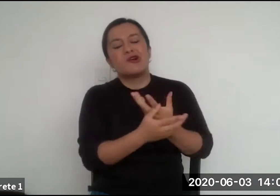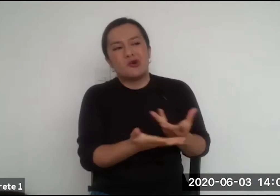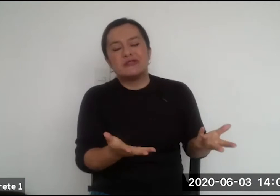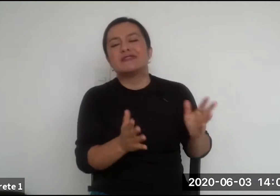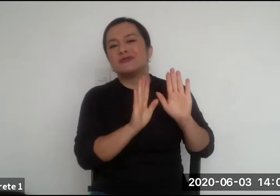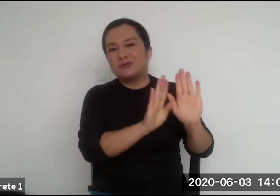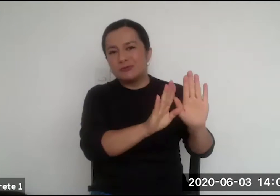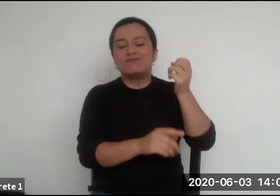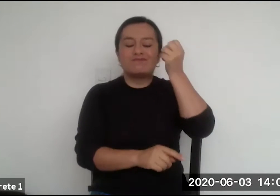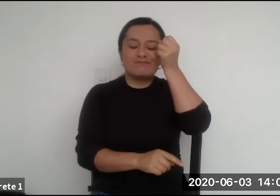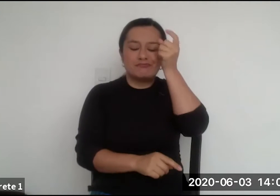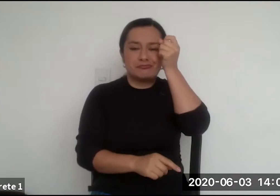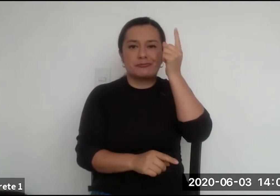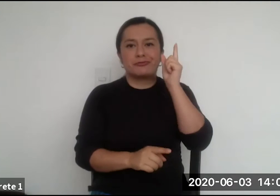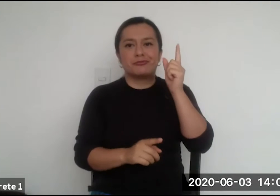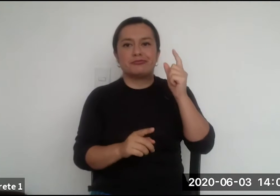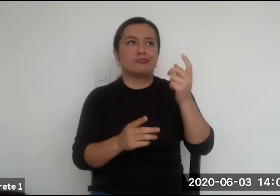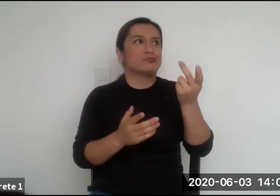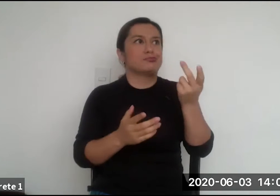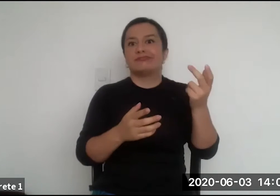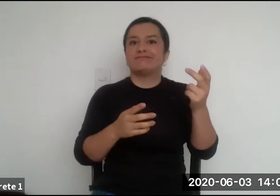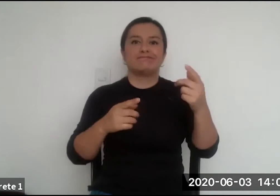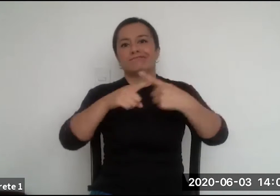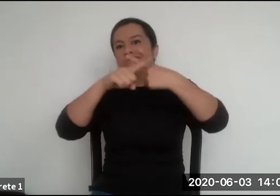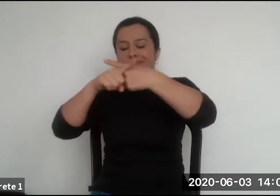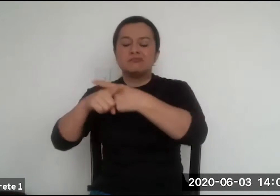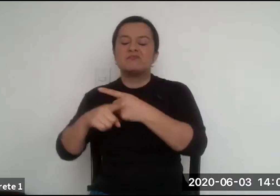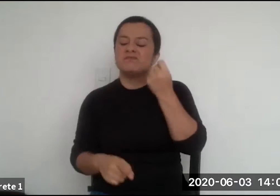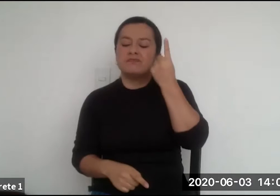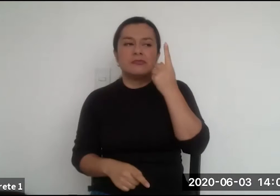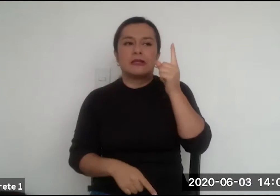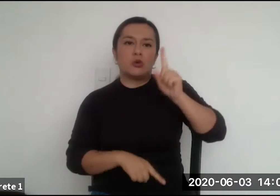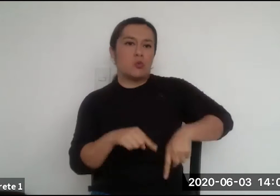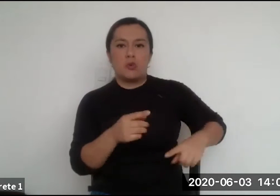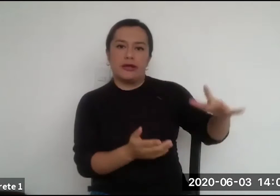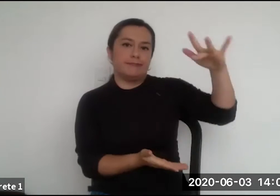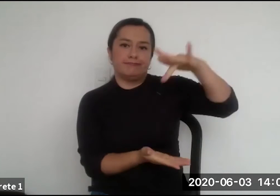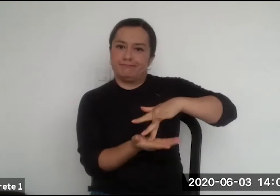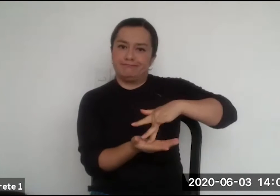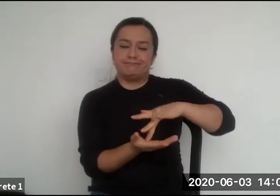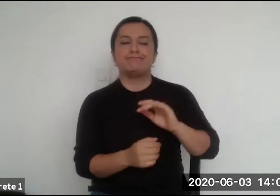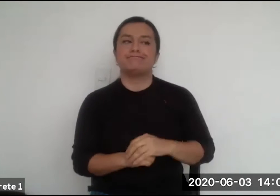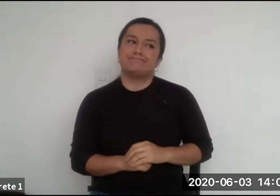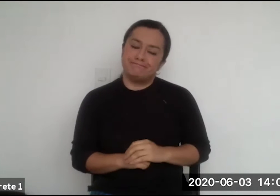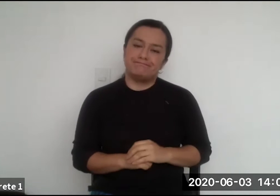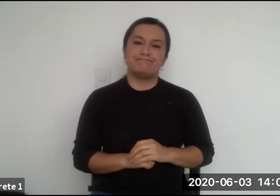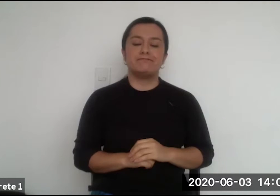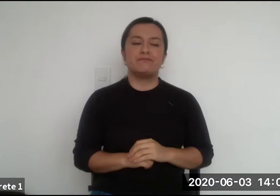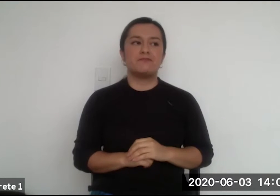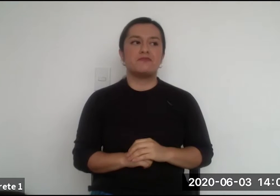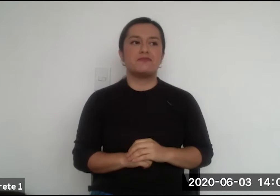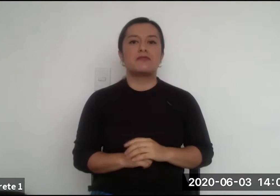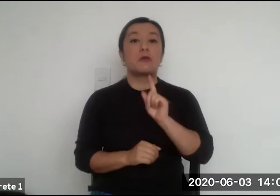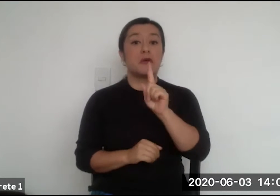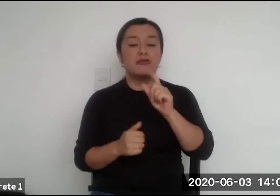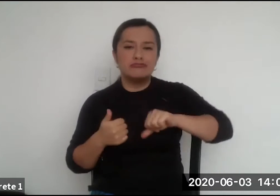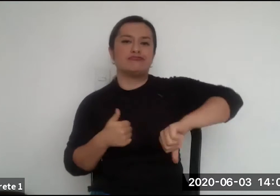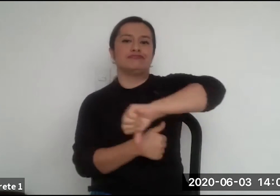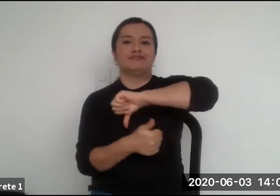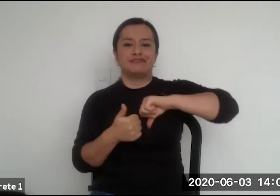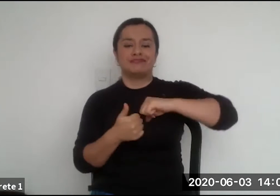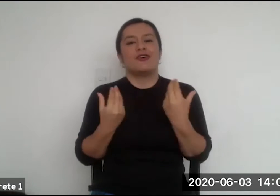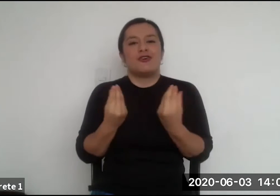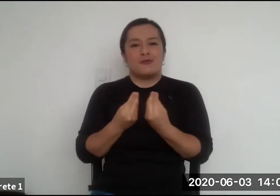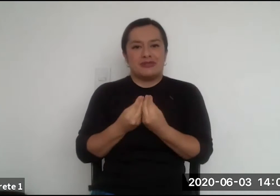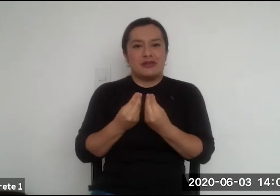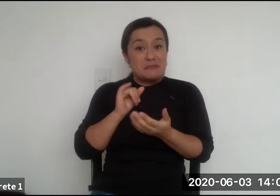pues como estas dinámicas actuales, entonces no se puede sumar. Pero se suma otro compañero que también es del